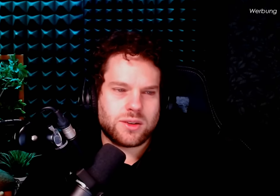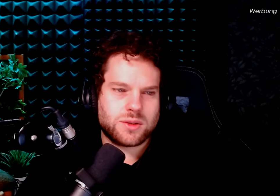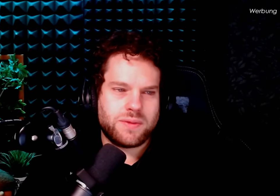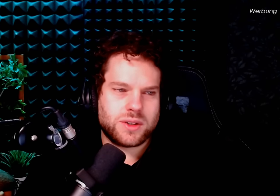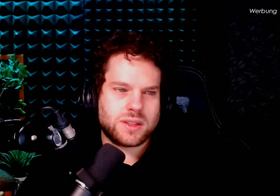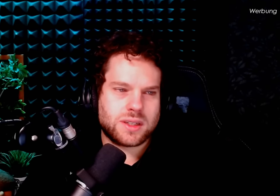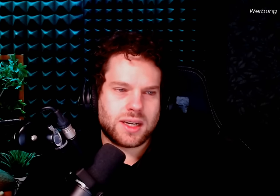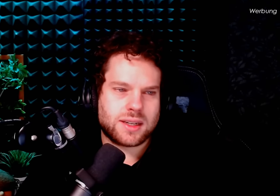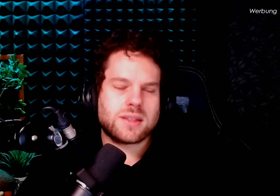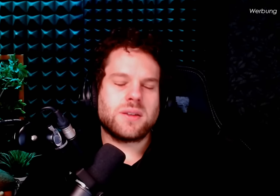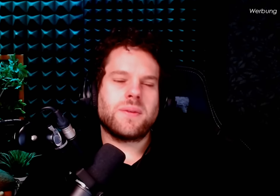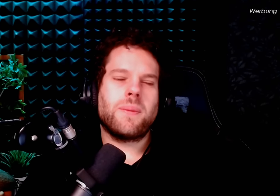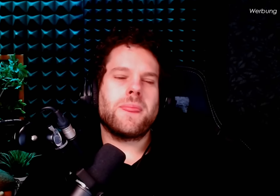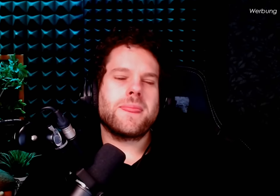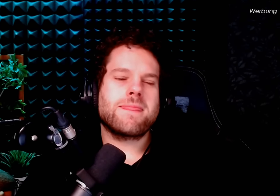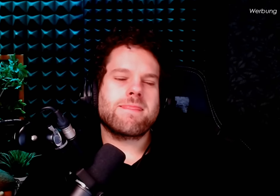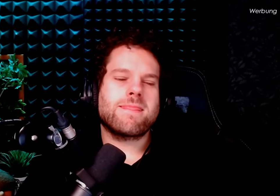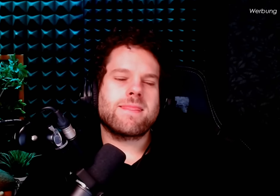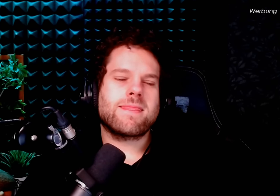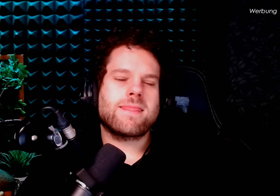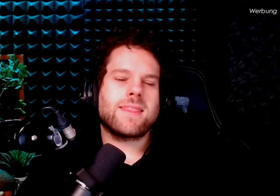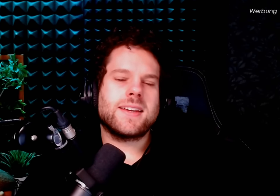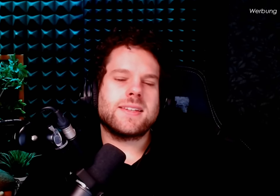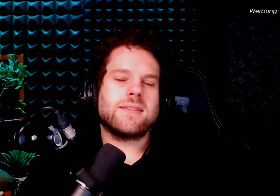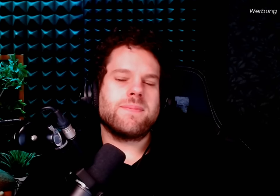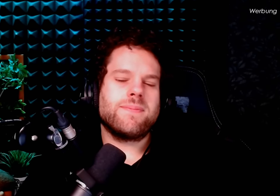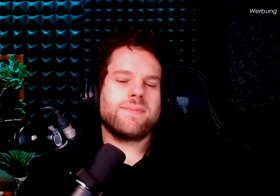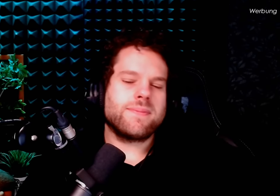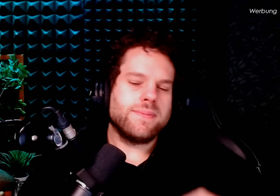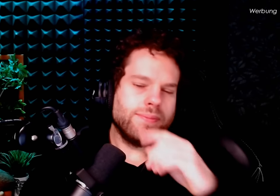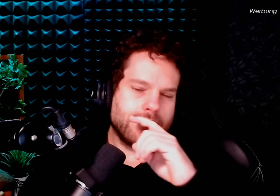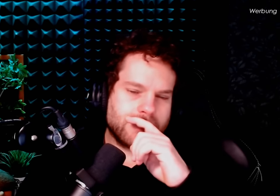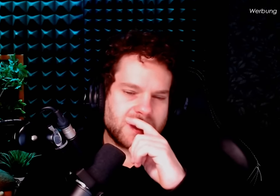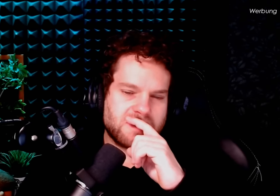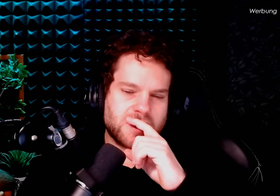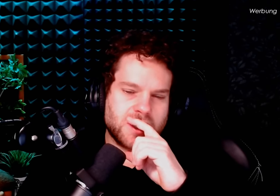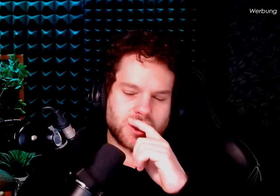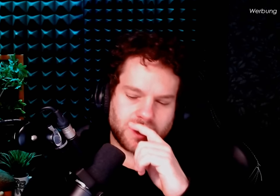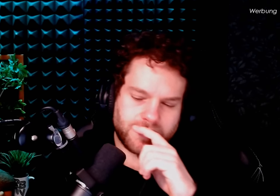genau so, haben wir uns das gedacht. Achso. Weißt du. Verstehe ich schon.